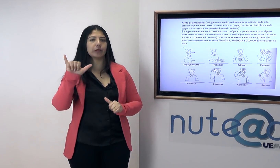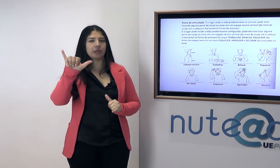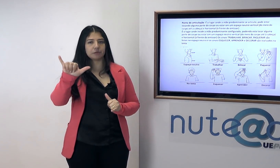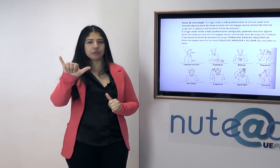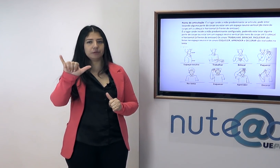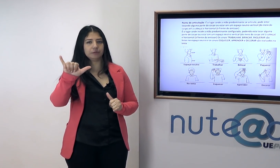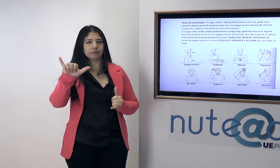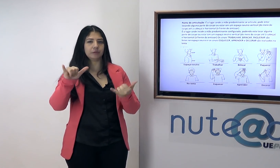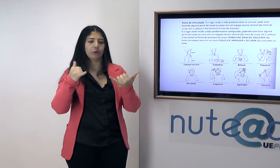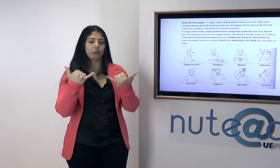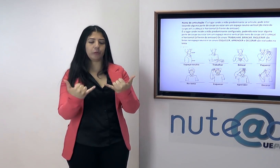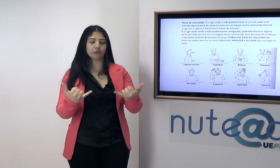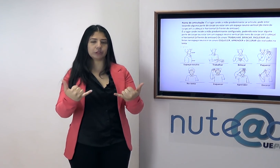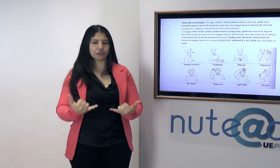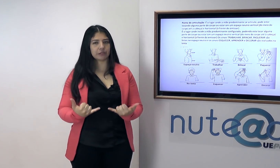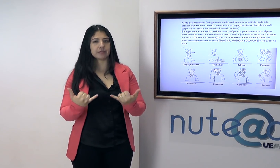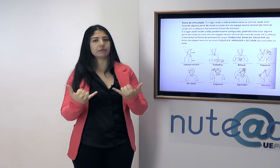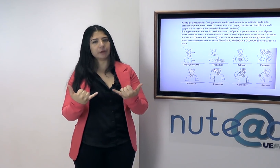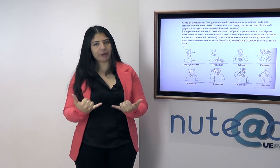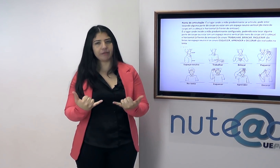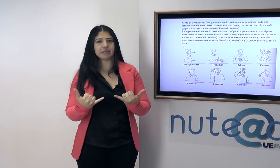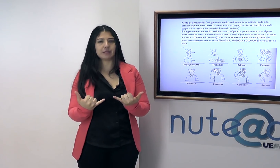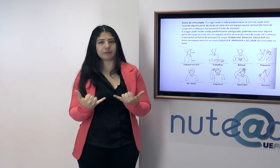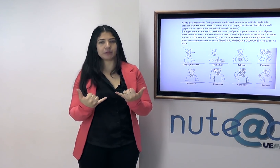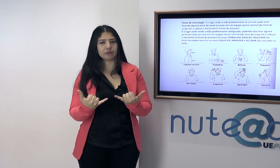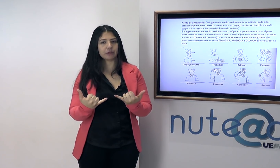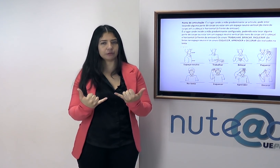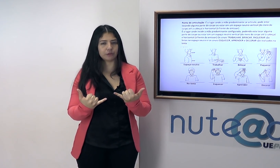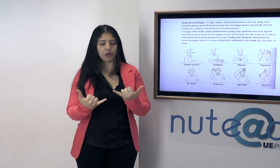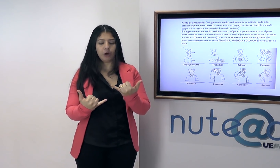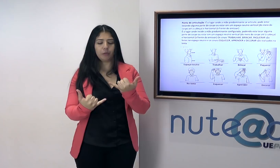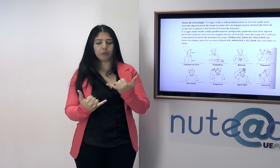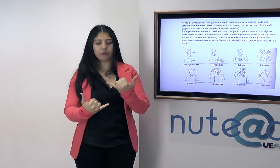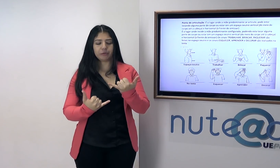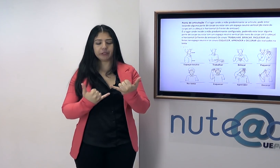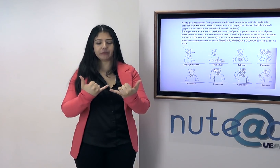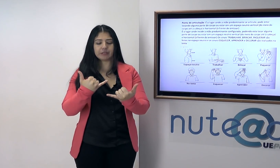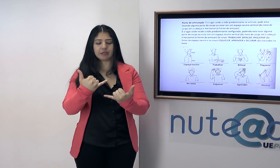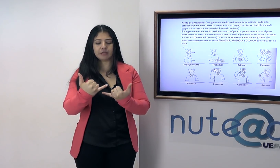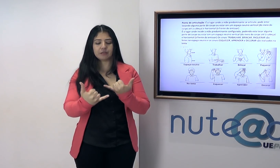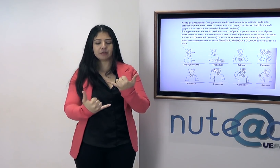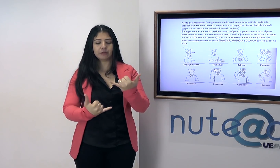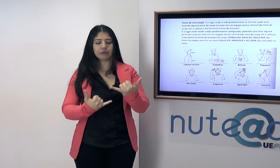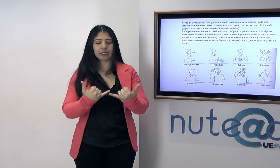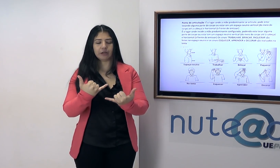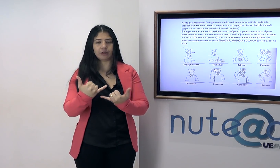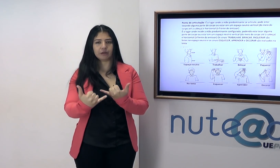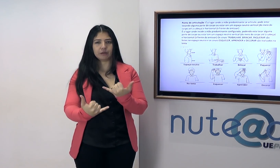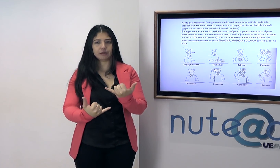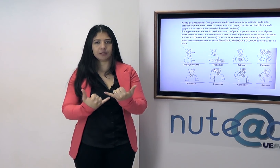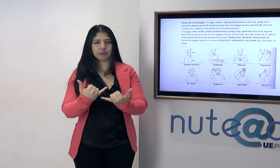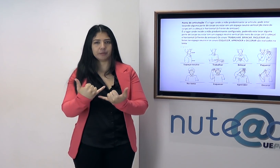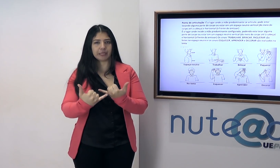em Y. Meu ponto de articulação também vai ser espaço neutro. Meu movimento vai ser circular, ó.